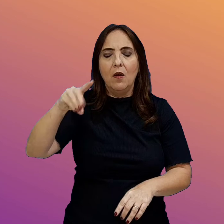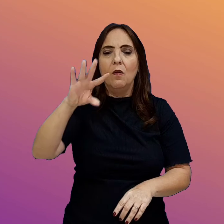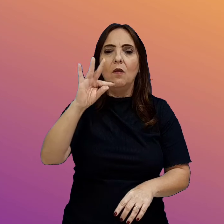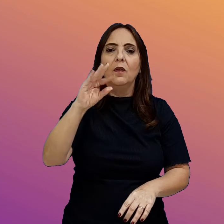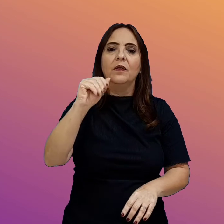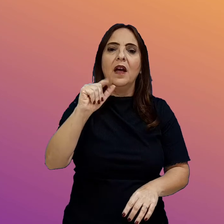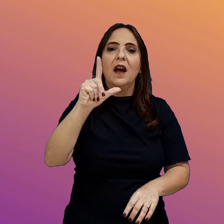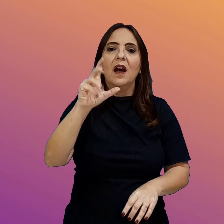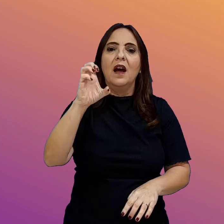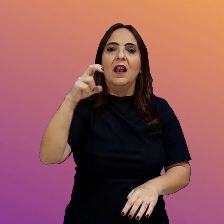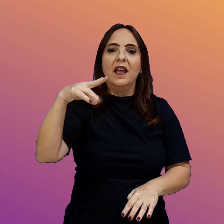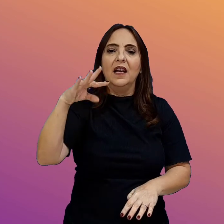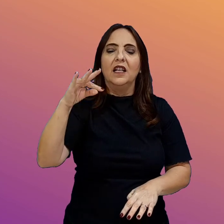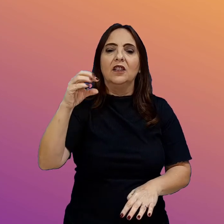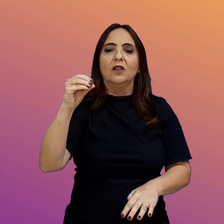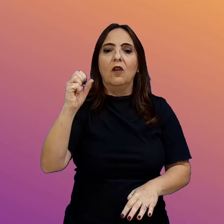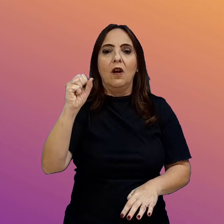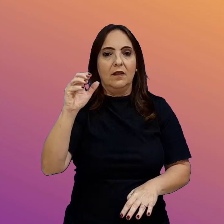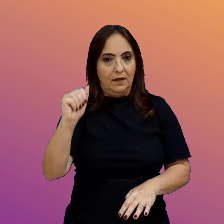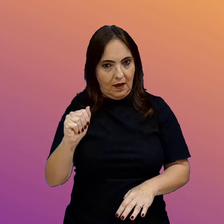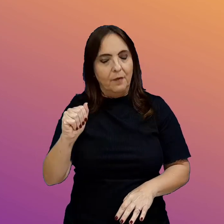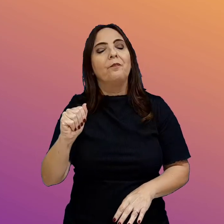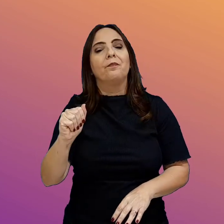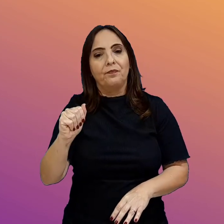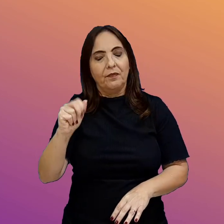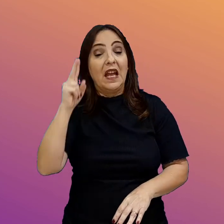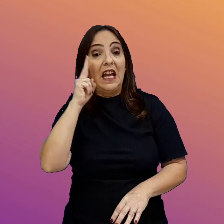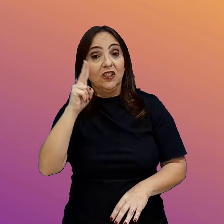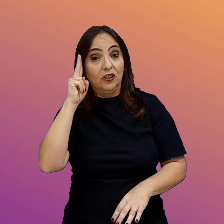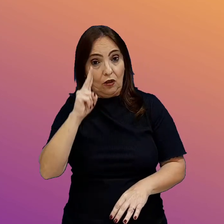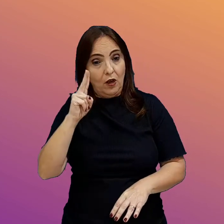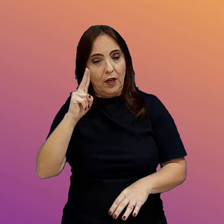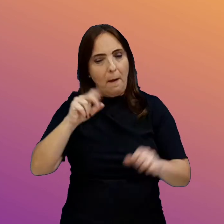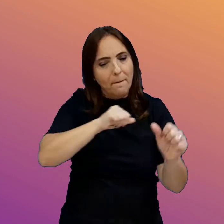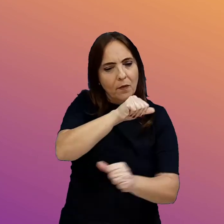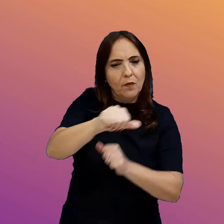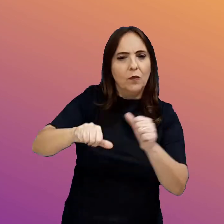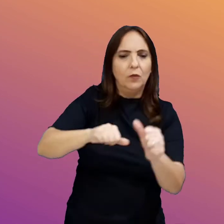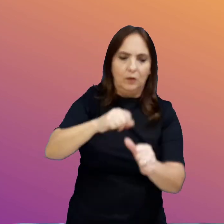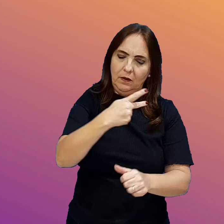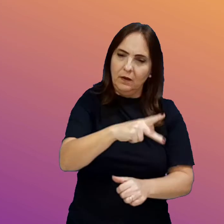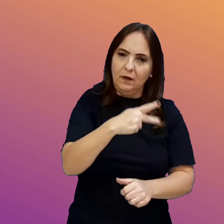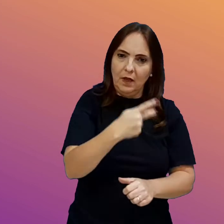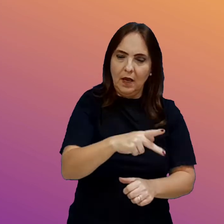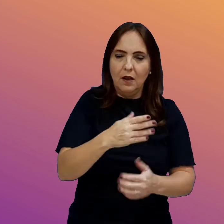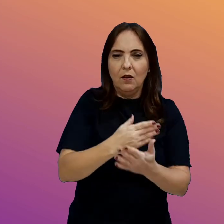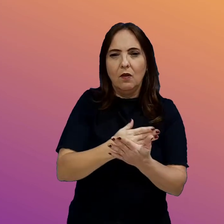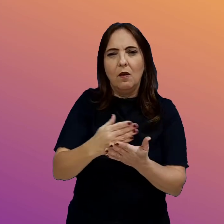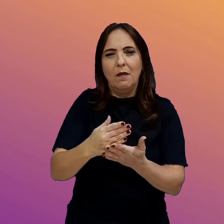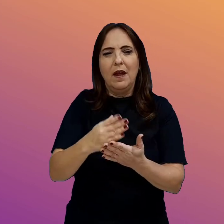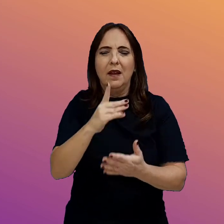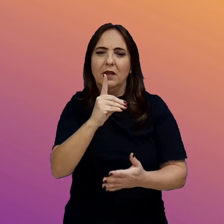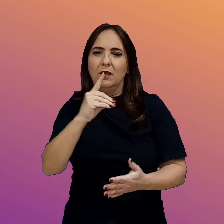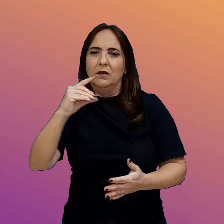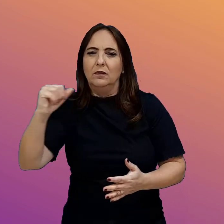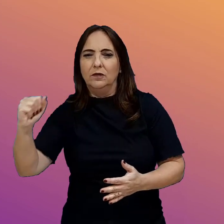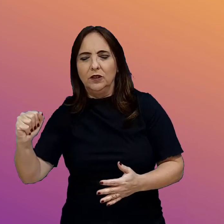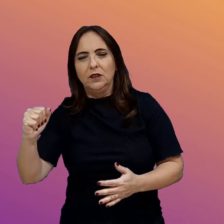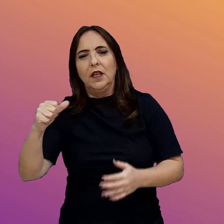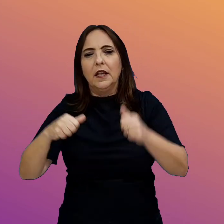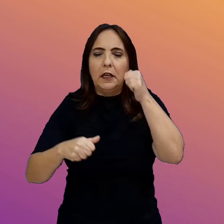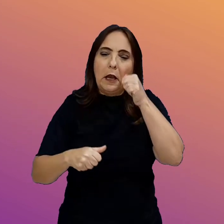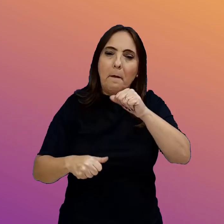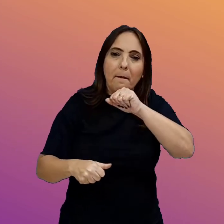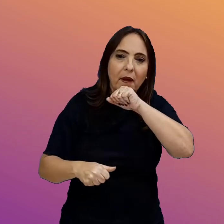e a virada da história dele começa no dia que a mãe, eu não lembro bem por que razão